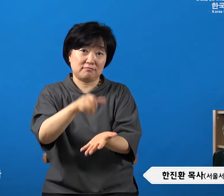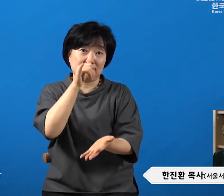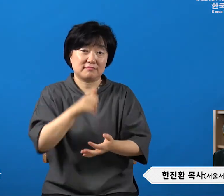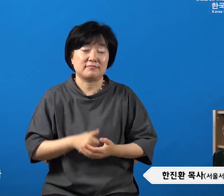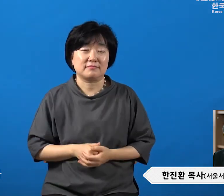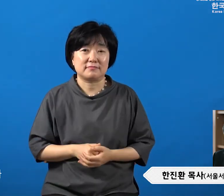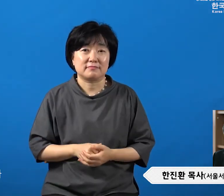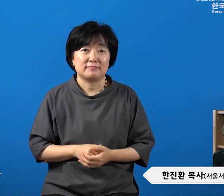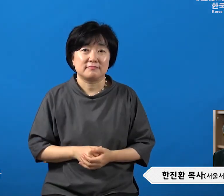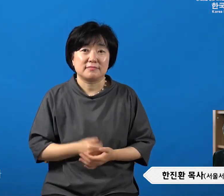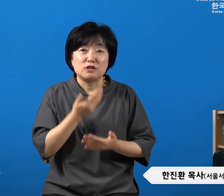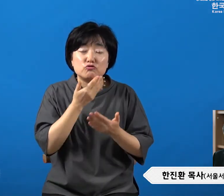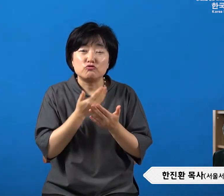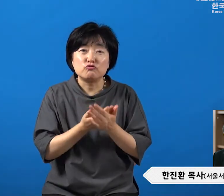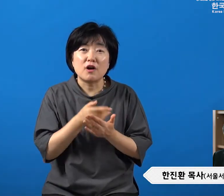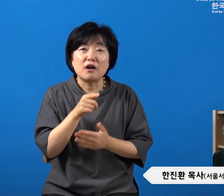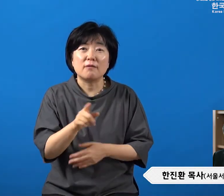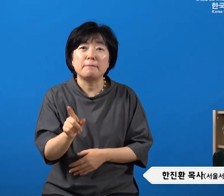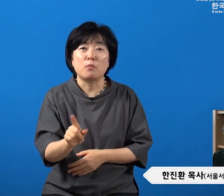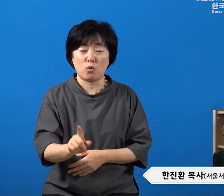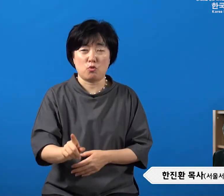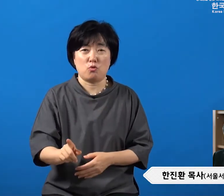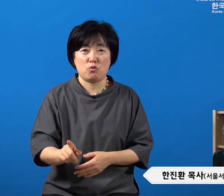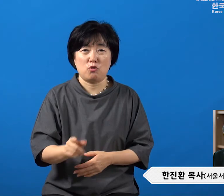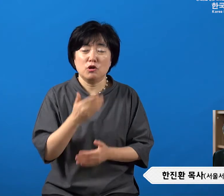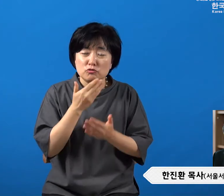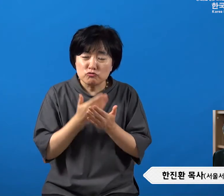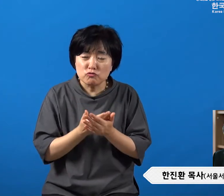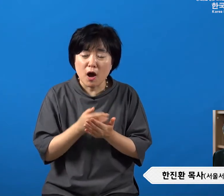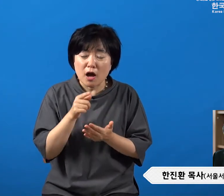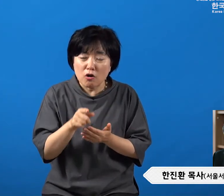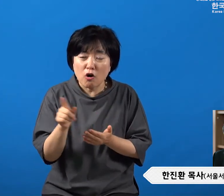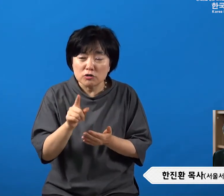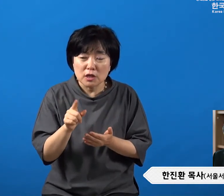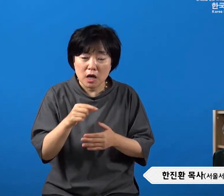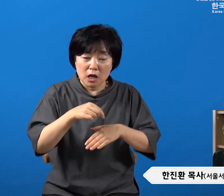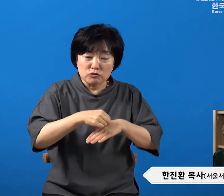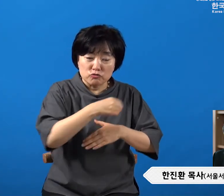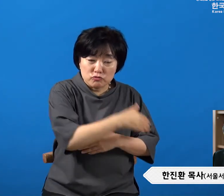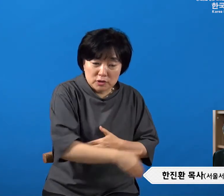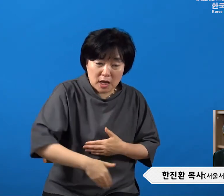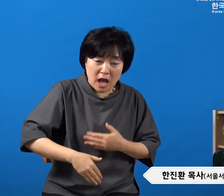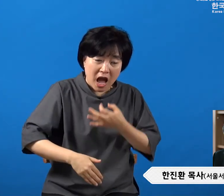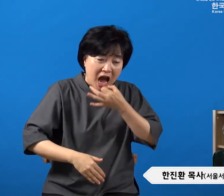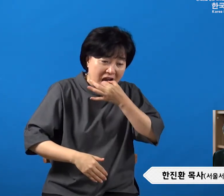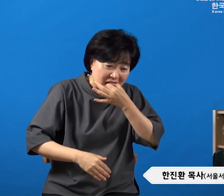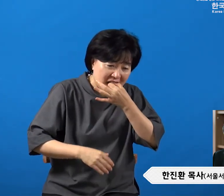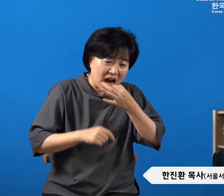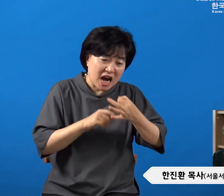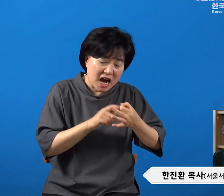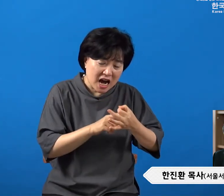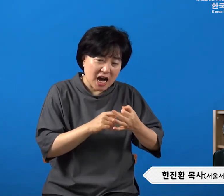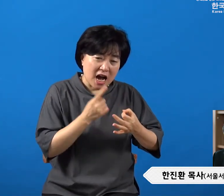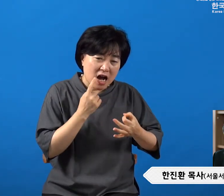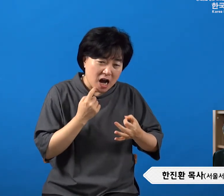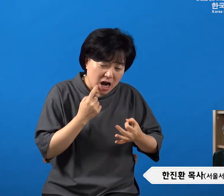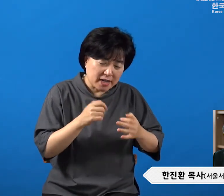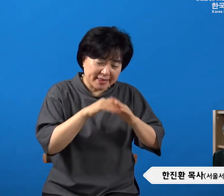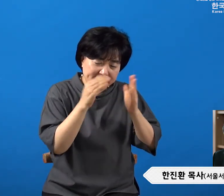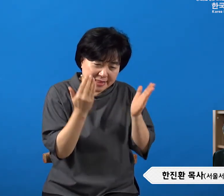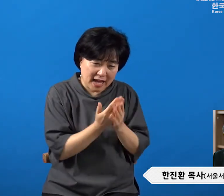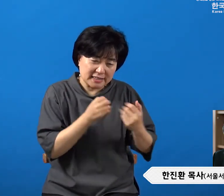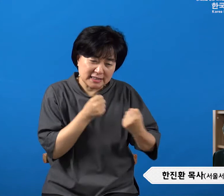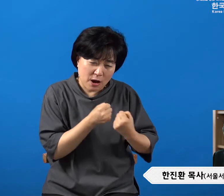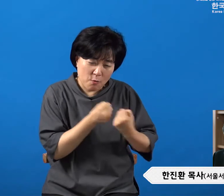자, 중요한 것은 어떻게 그럴 수 있습니까? 어떻게 그렇게 정욕과 탐심과 죄와 싸워서